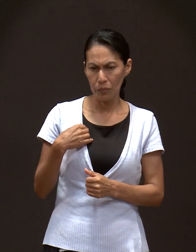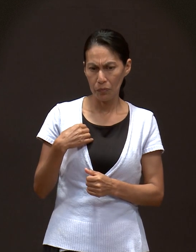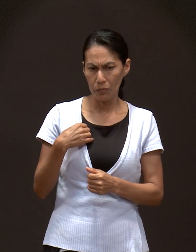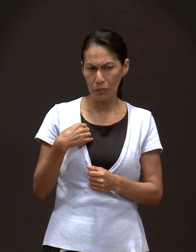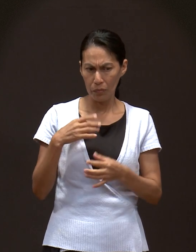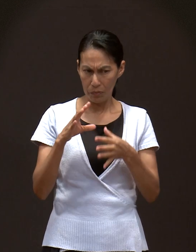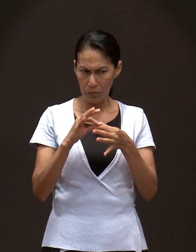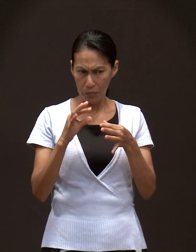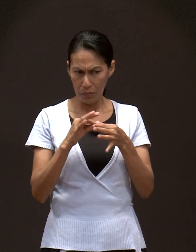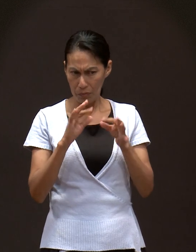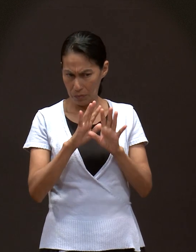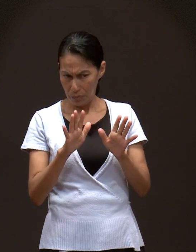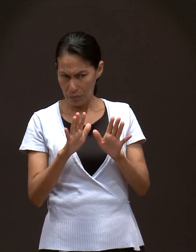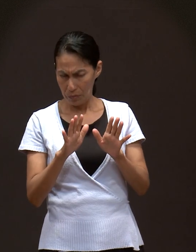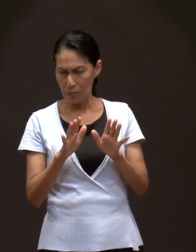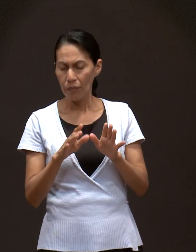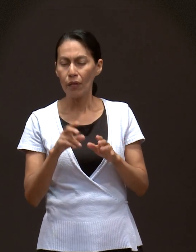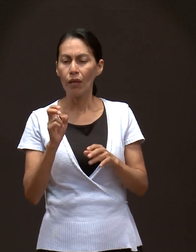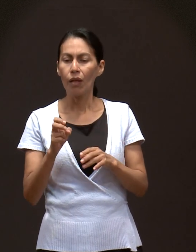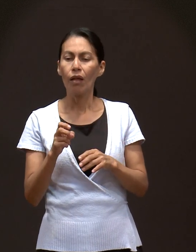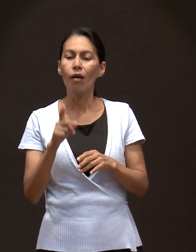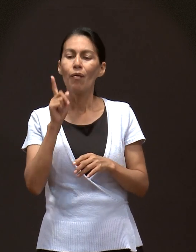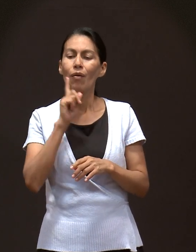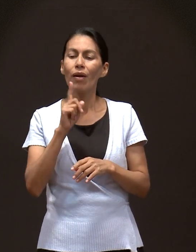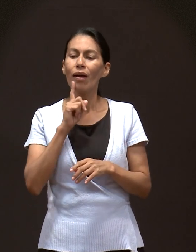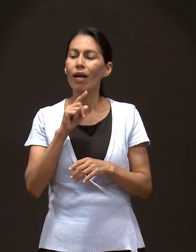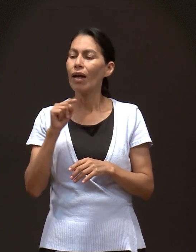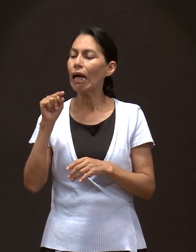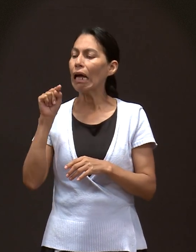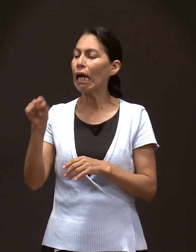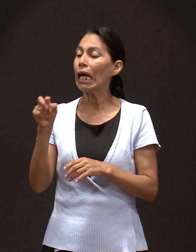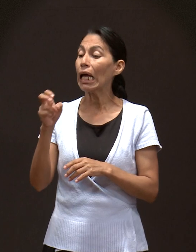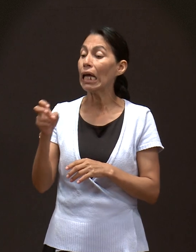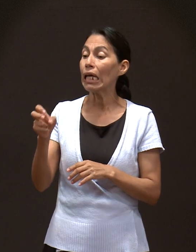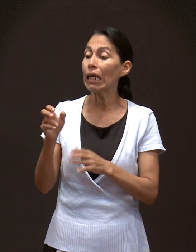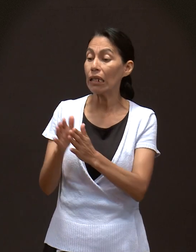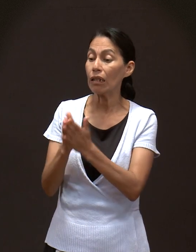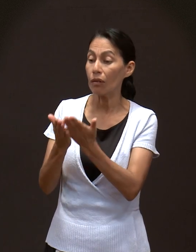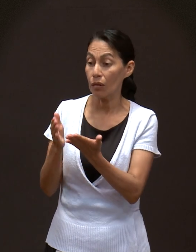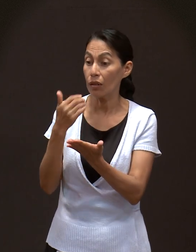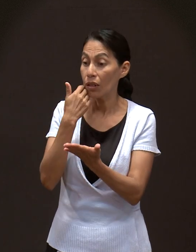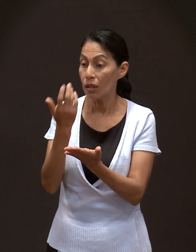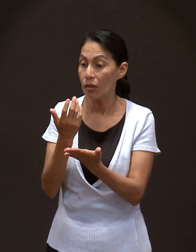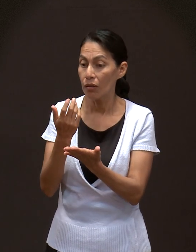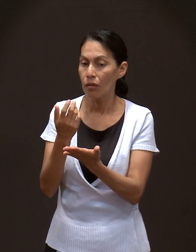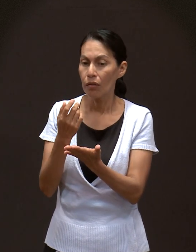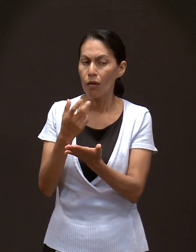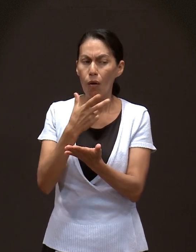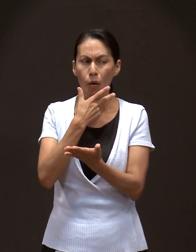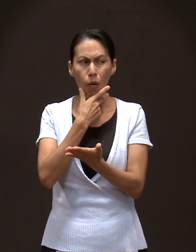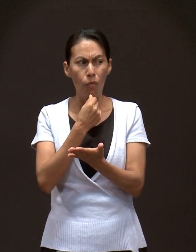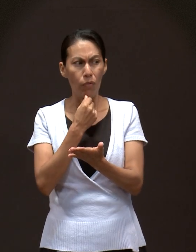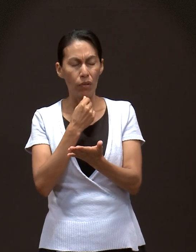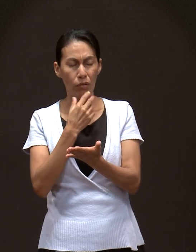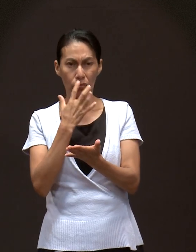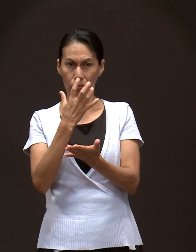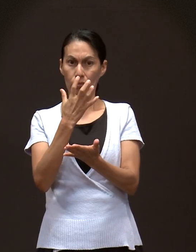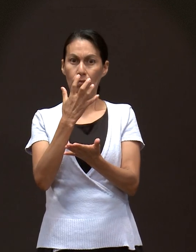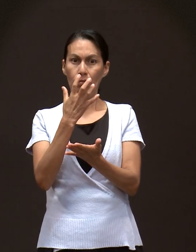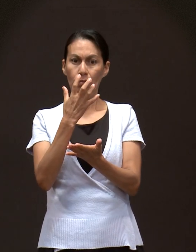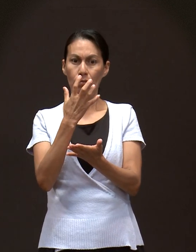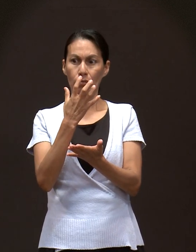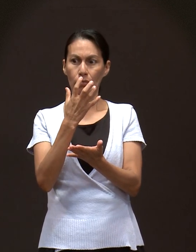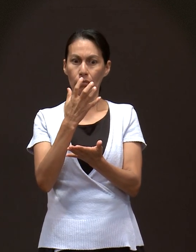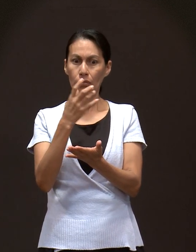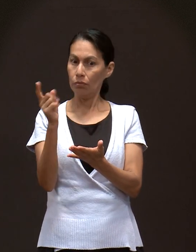cuando terminé de presentarles, la señora me dijo, yo quiero este libro. Y en eso que me dijo, yo quiero este libro porque les presenté dos, la cara del